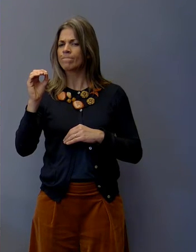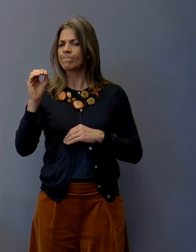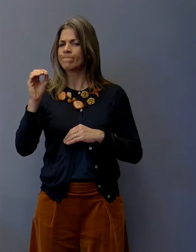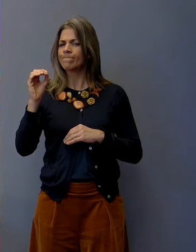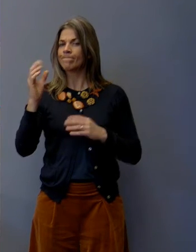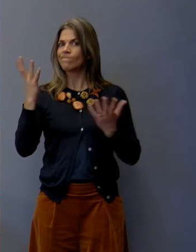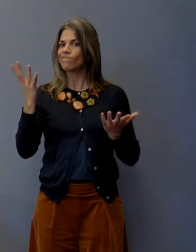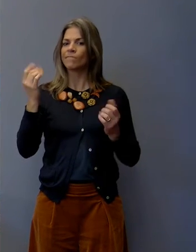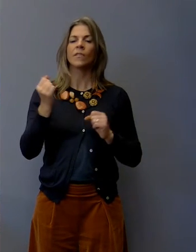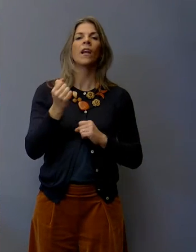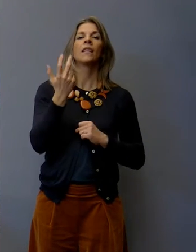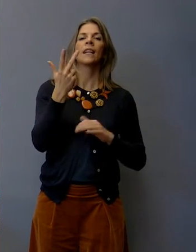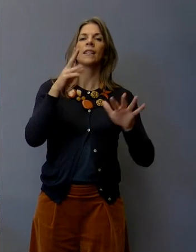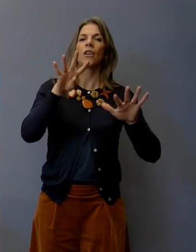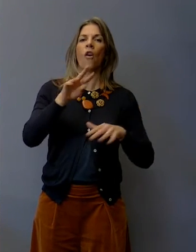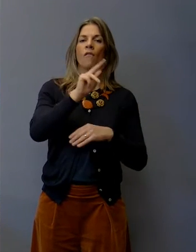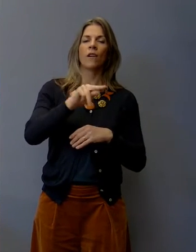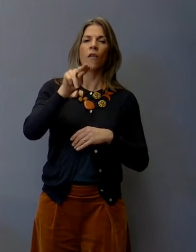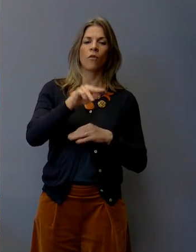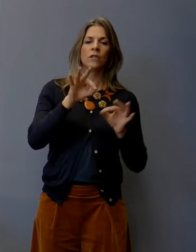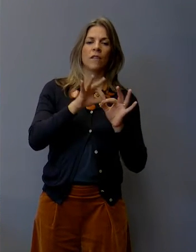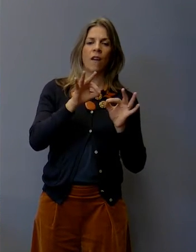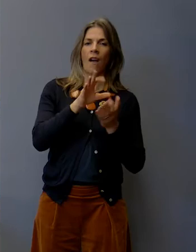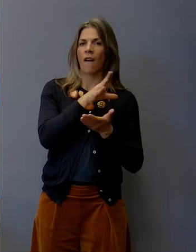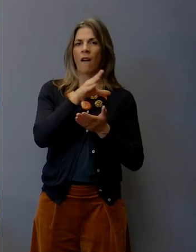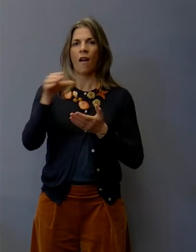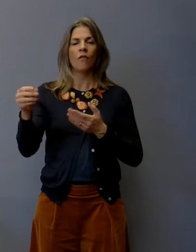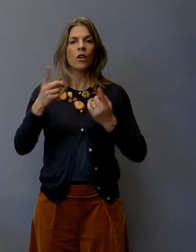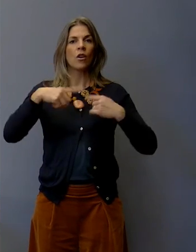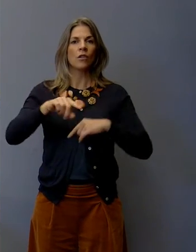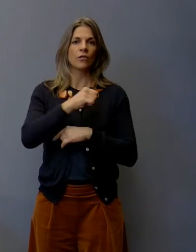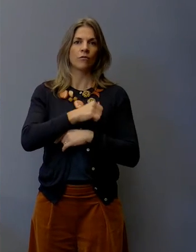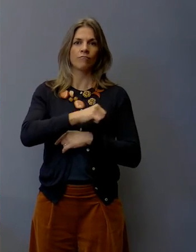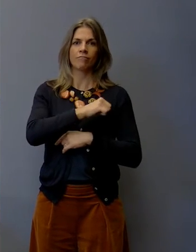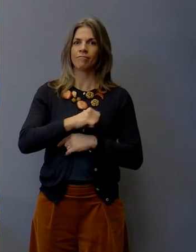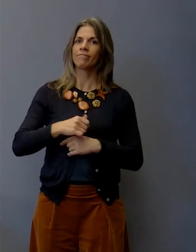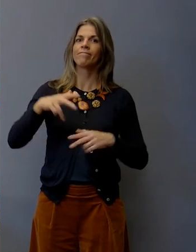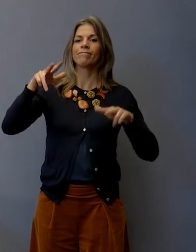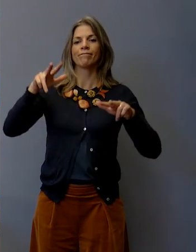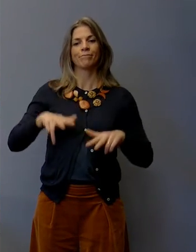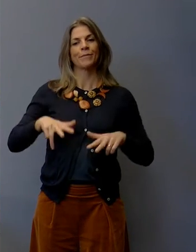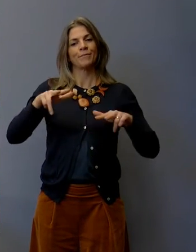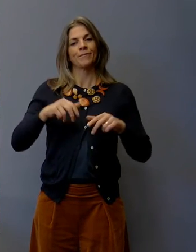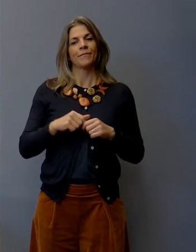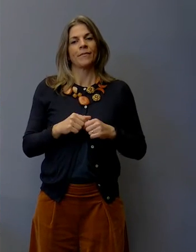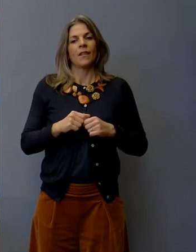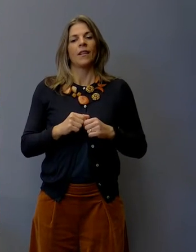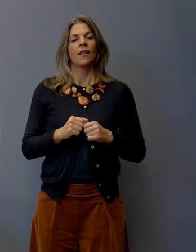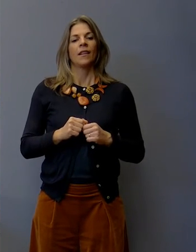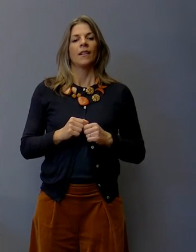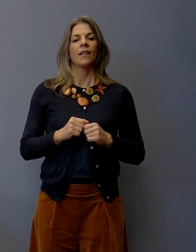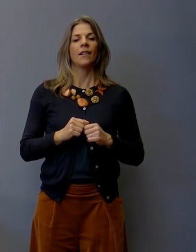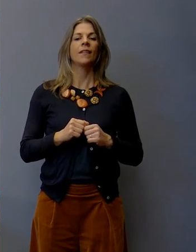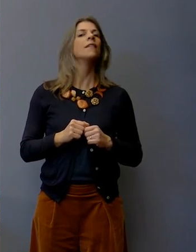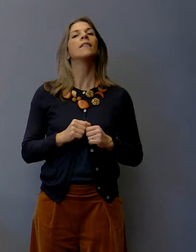39 voti favorevoli il consiglio comunale approva il presidente lavoreremo